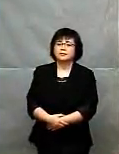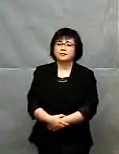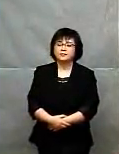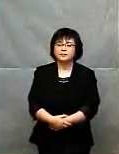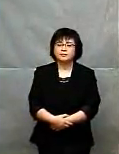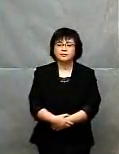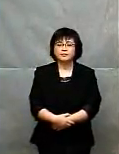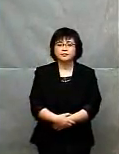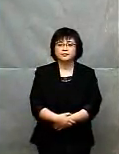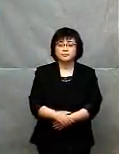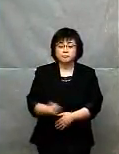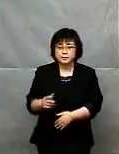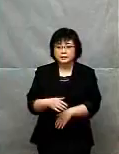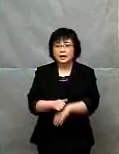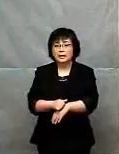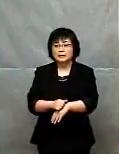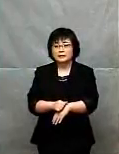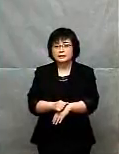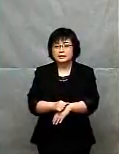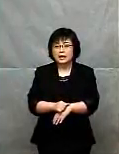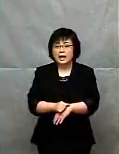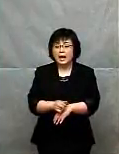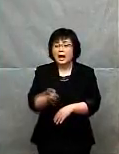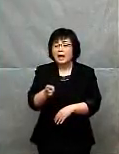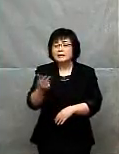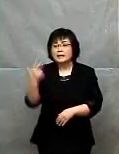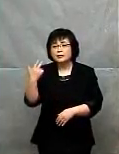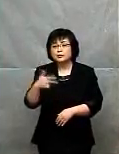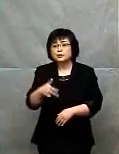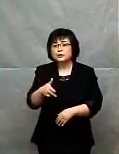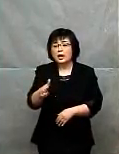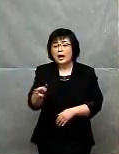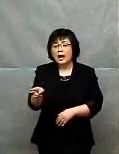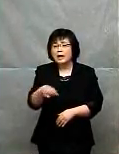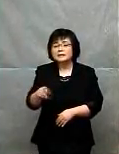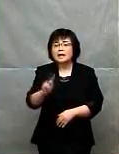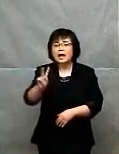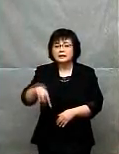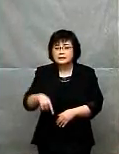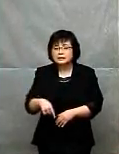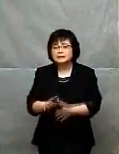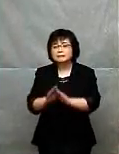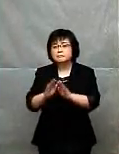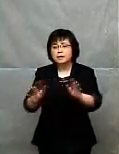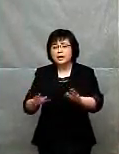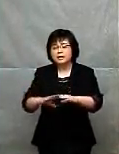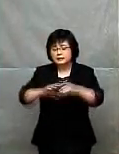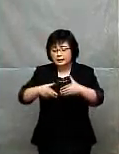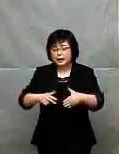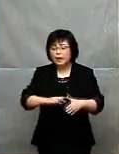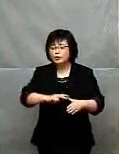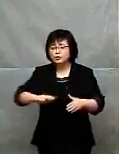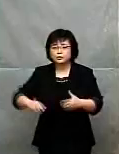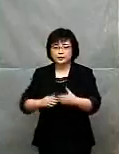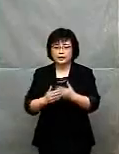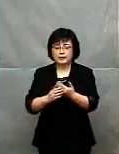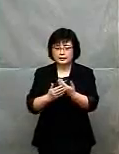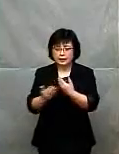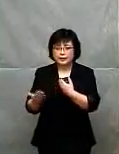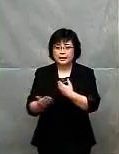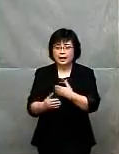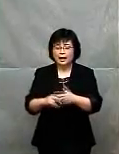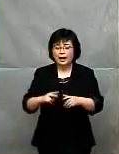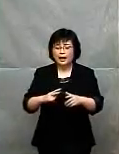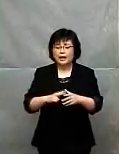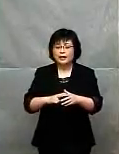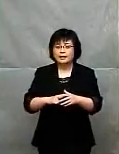そしてまた先週、ハンガリーのブダペストで開催された世界水泳選手権大会競泳